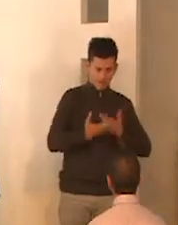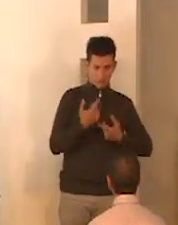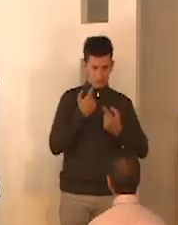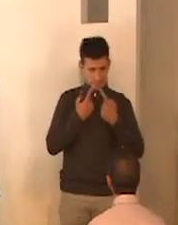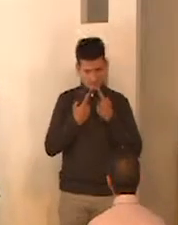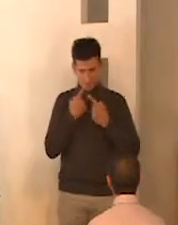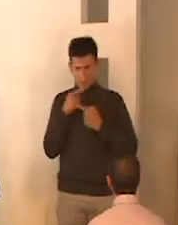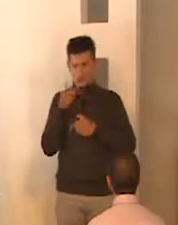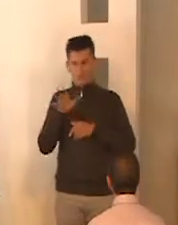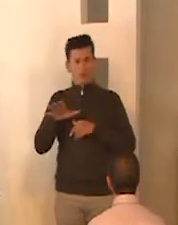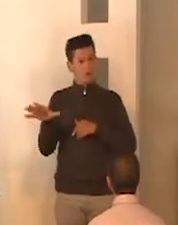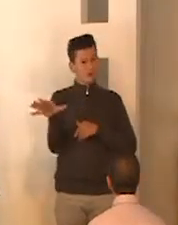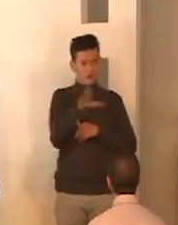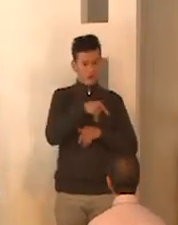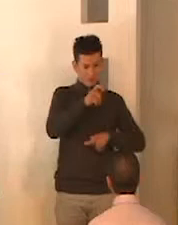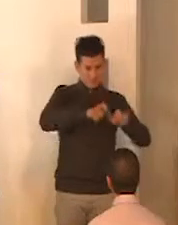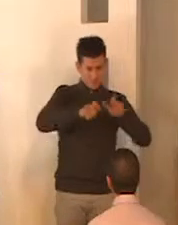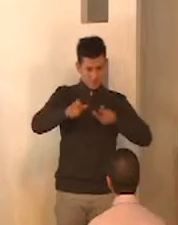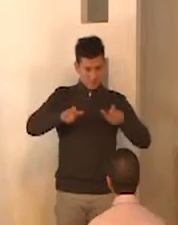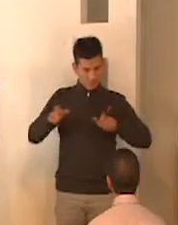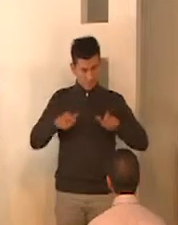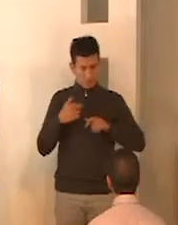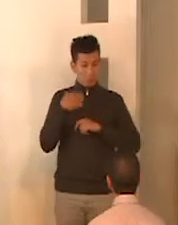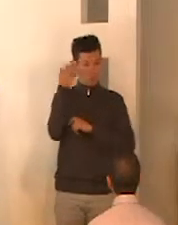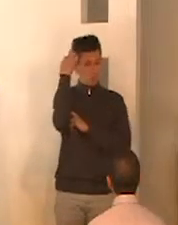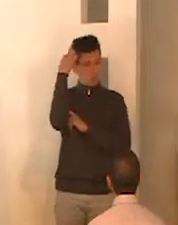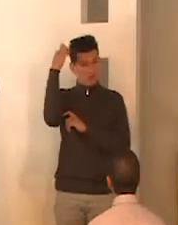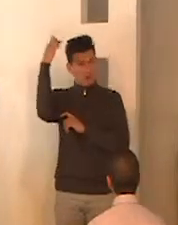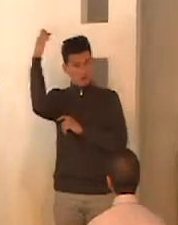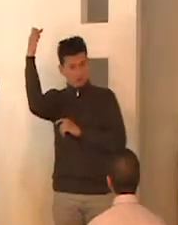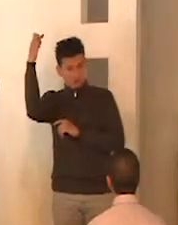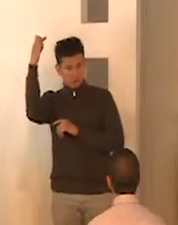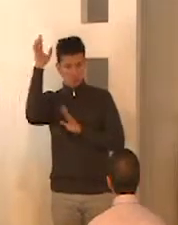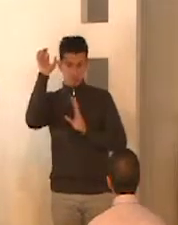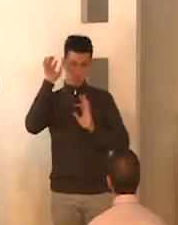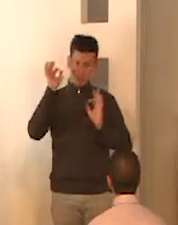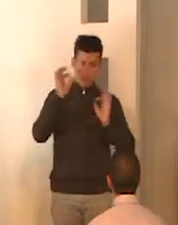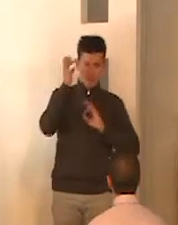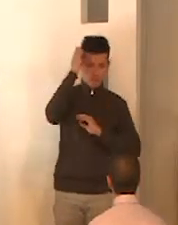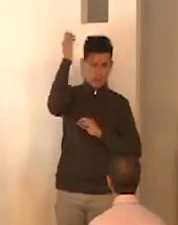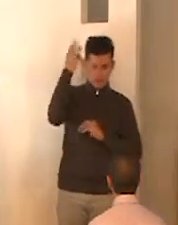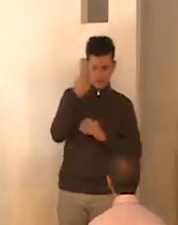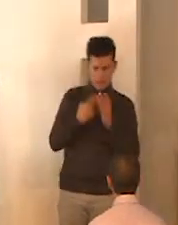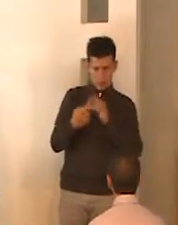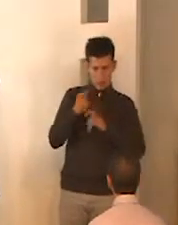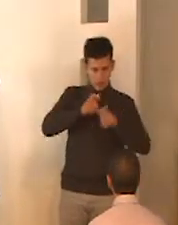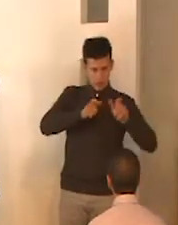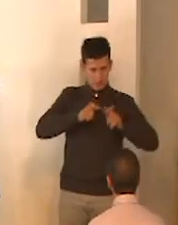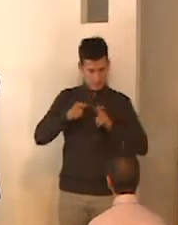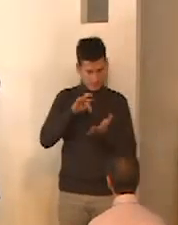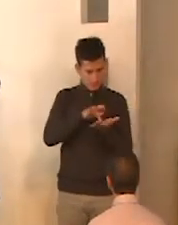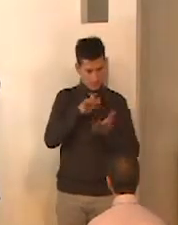entre todas aquellas personas profesionales y no profesionales que